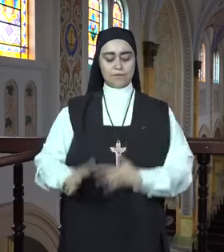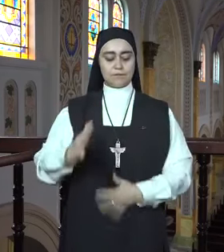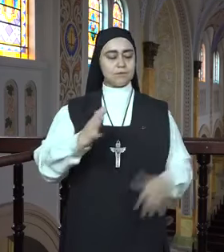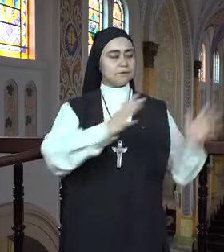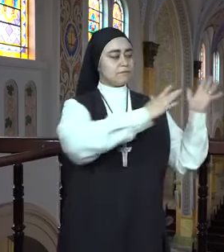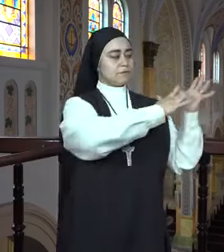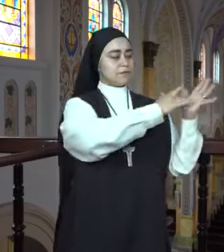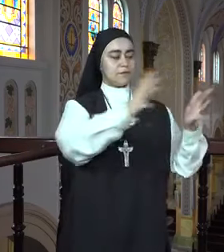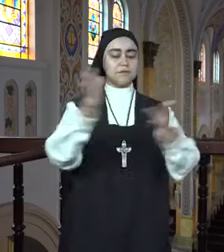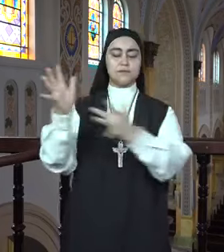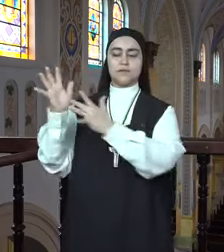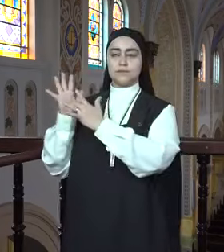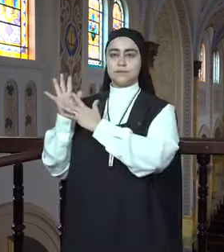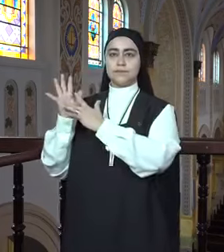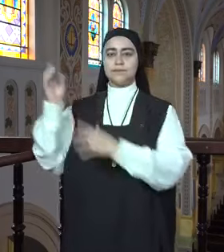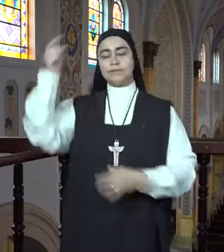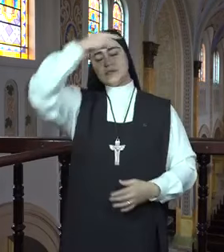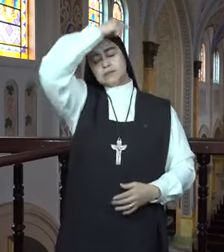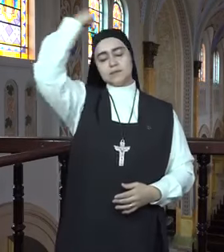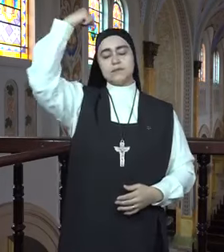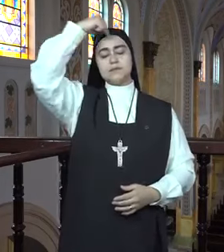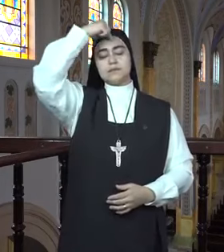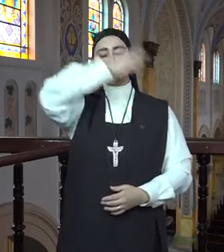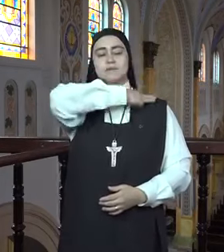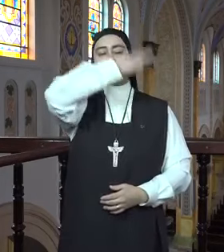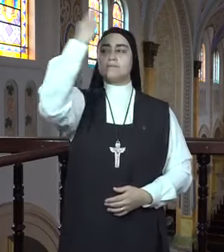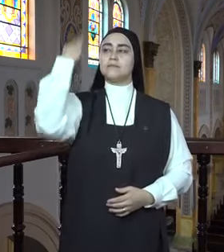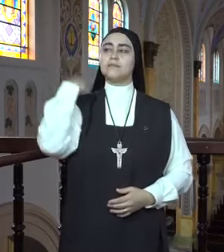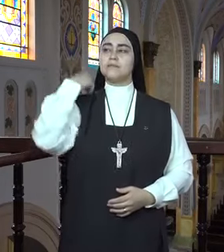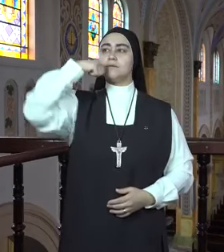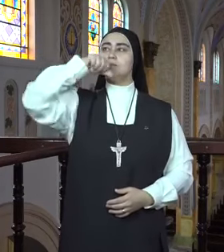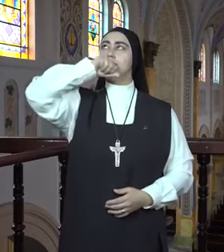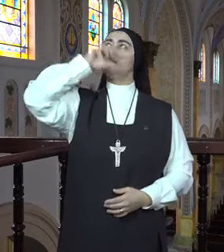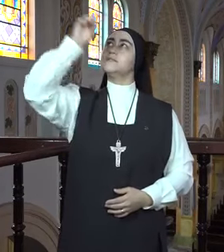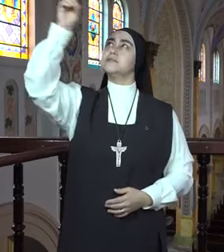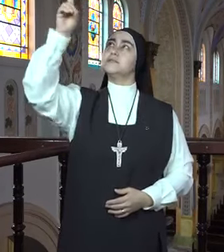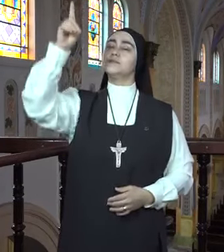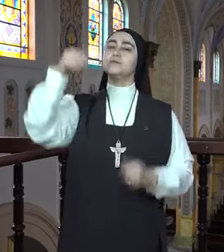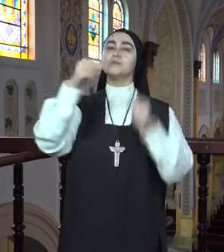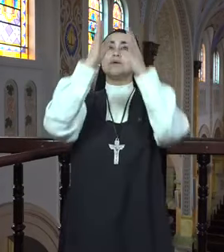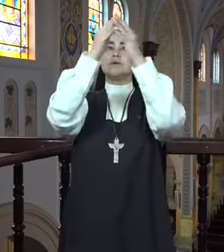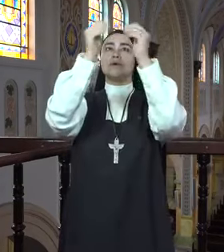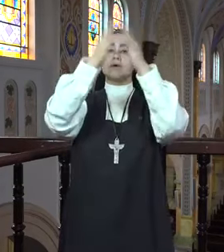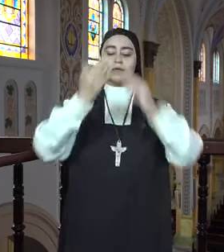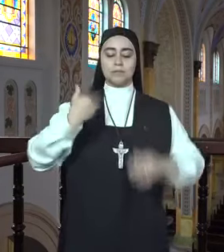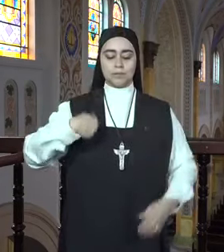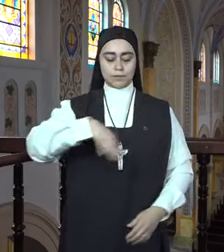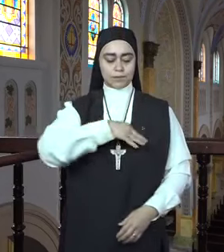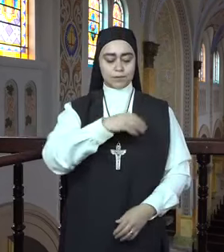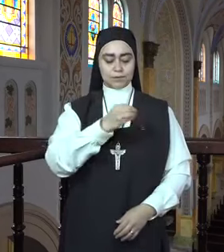é o fruto do vosso ventre, Jesus. Santa Maria, Mãe de Deus, rogai por nós,